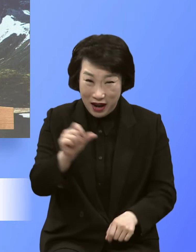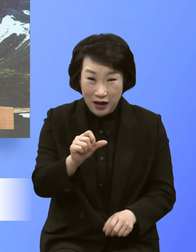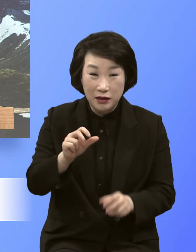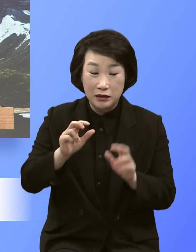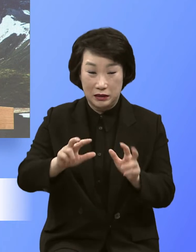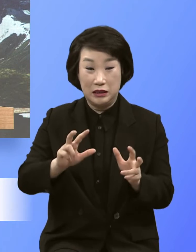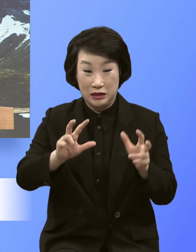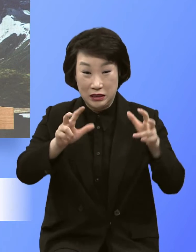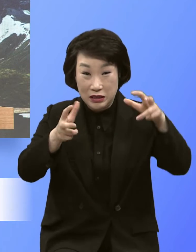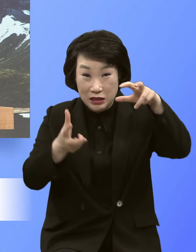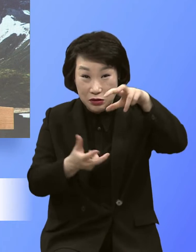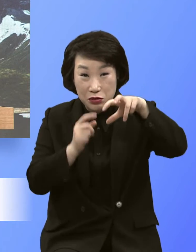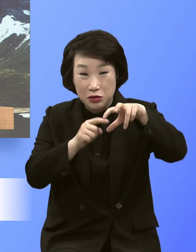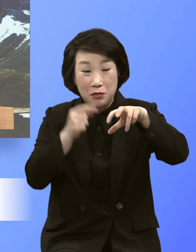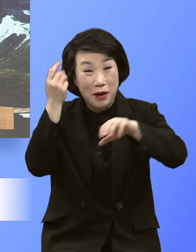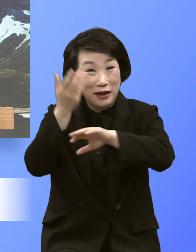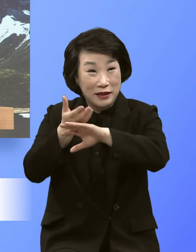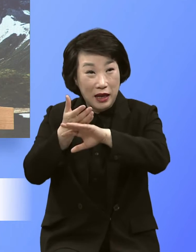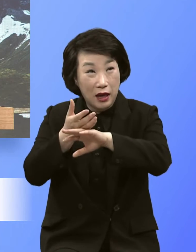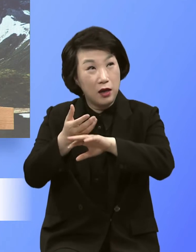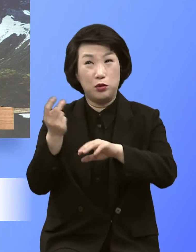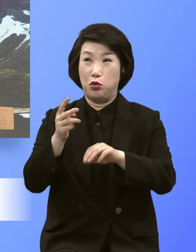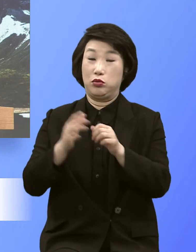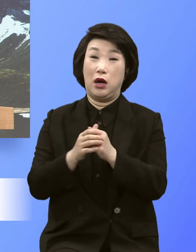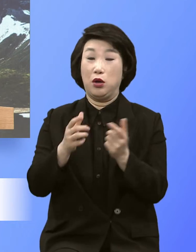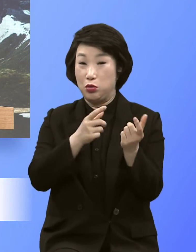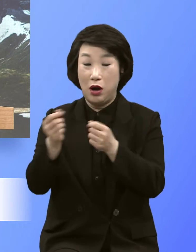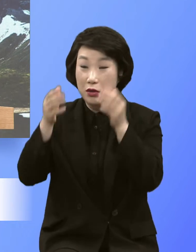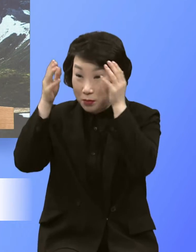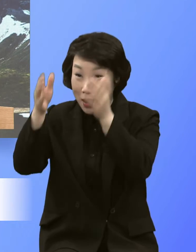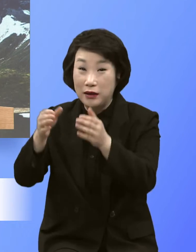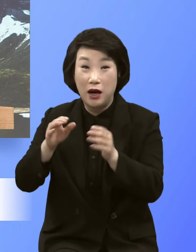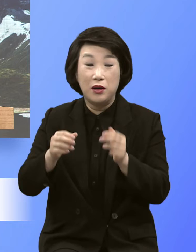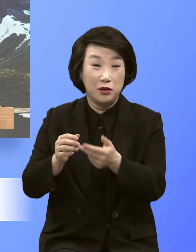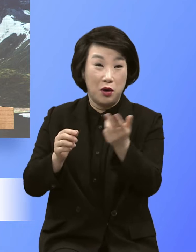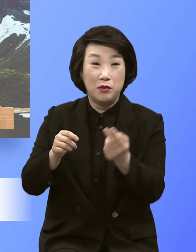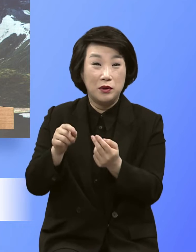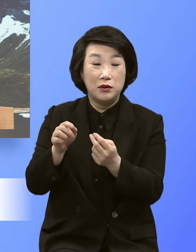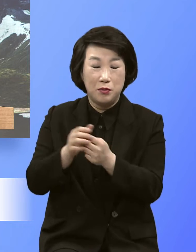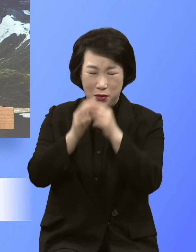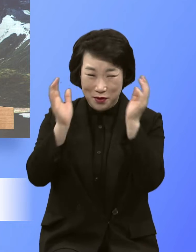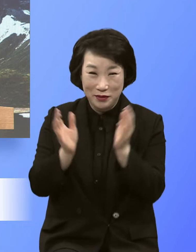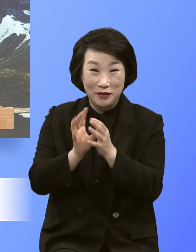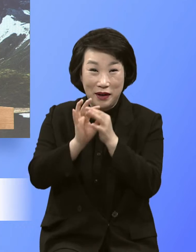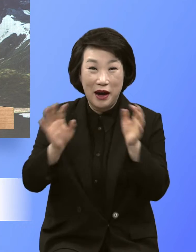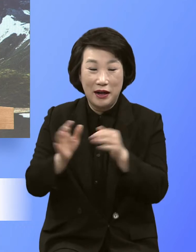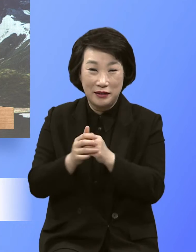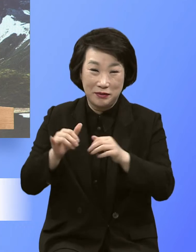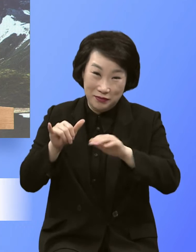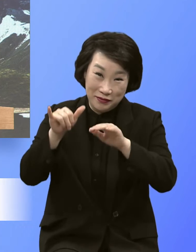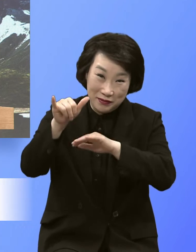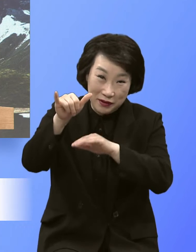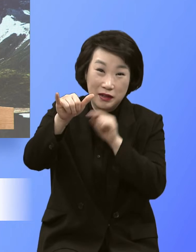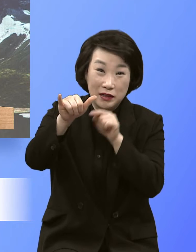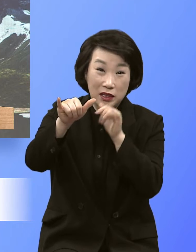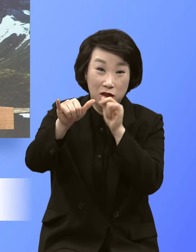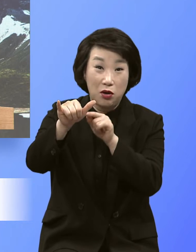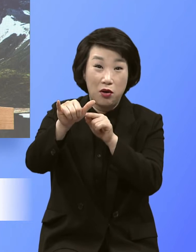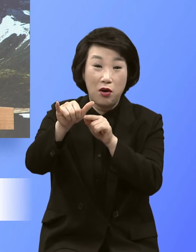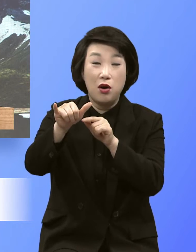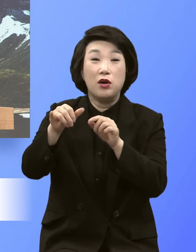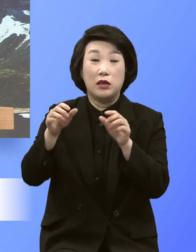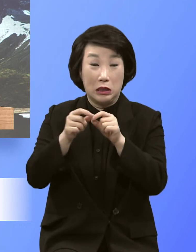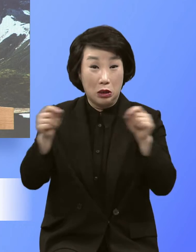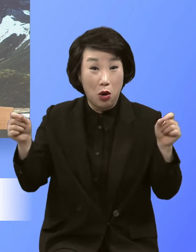있는 반대편으로 아니 똑같은 방향으로 가고 있는데도 역시 그 속도의